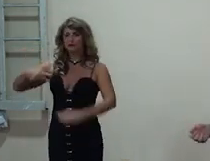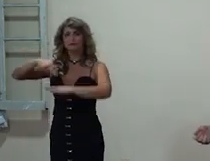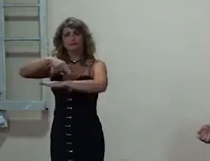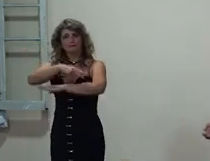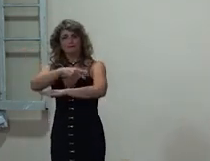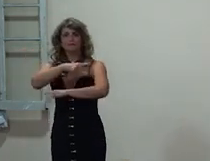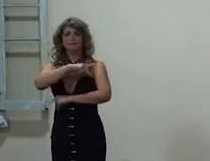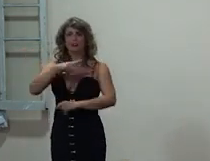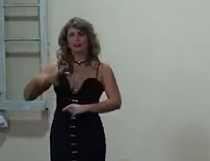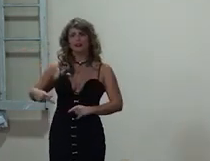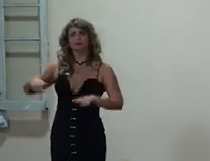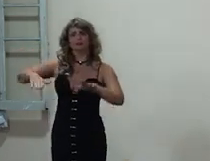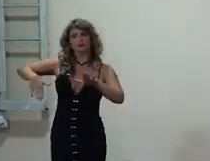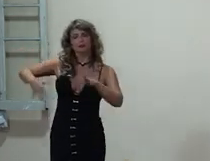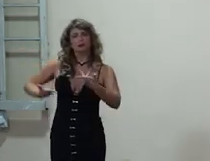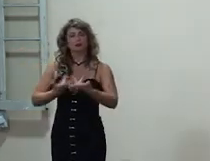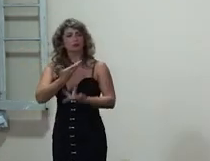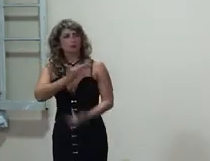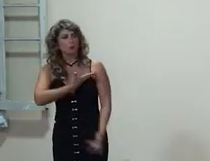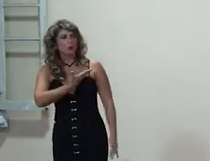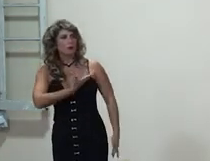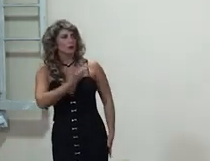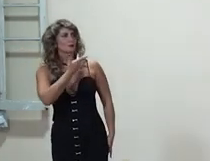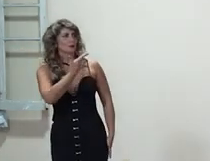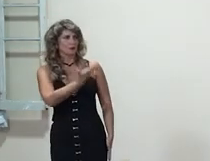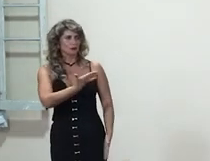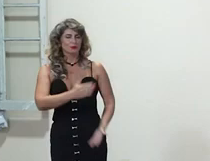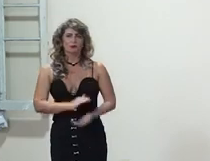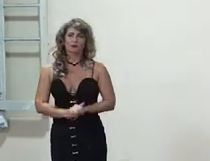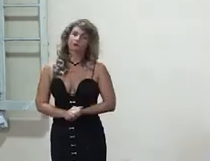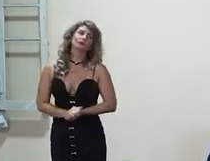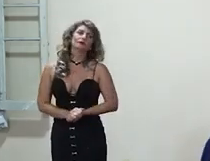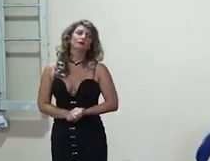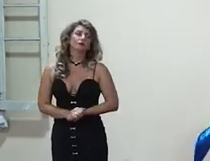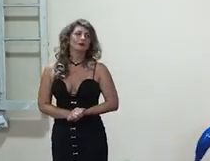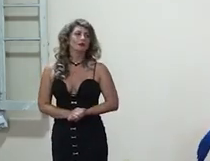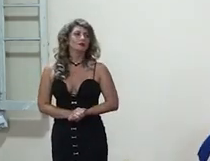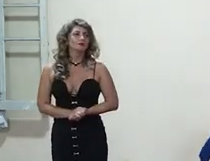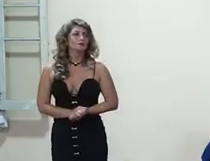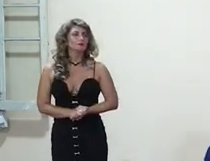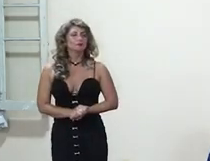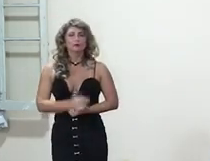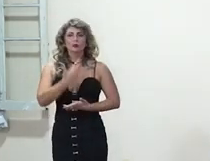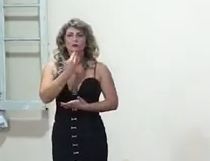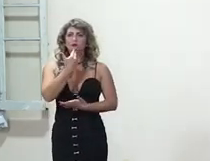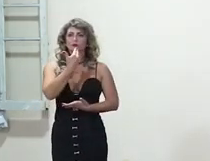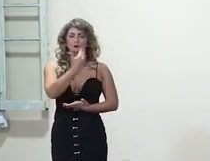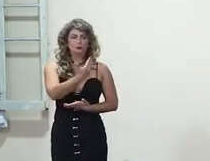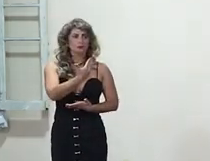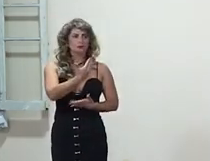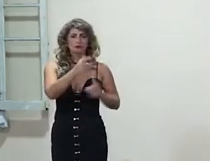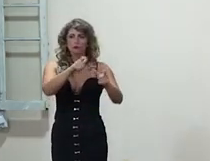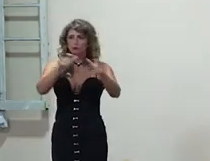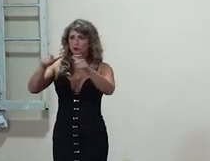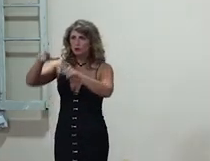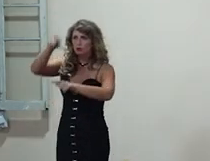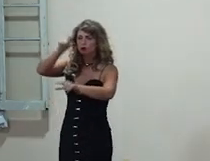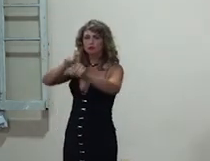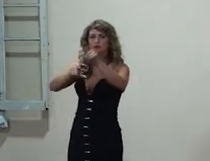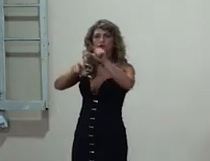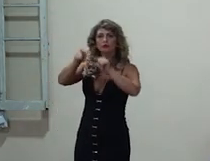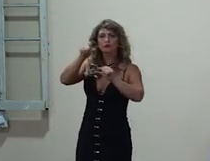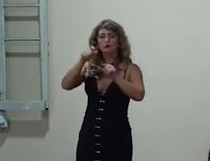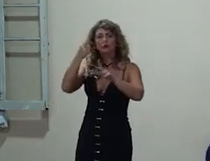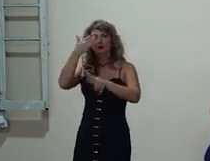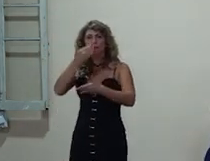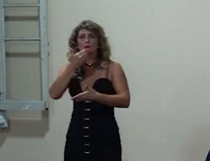Caiobá, muito amigo nosso. E eu fui designado entre os convidados desse